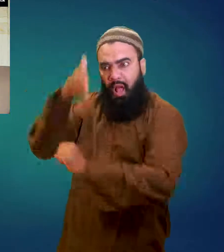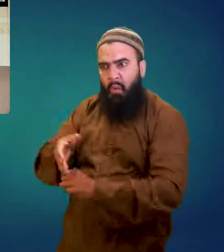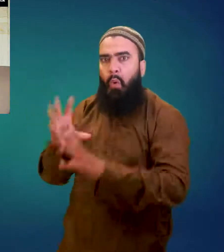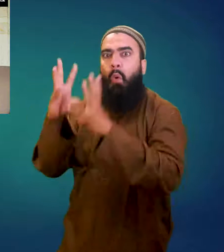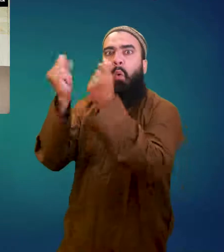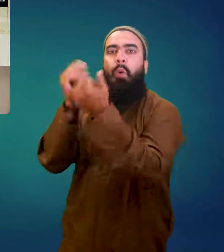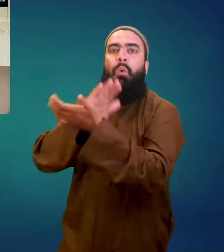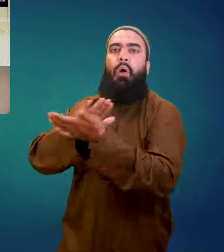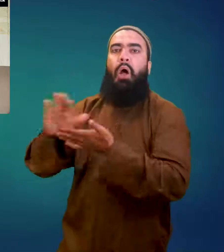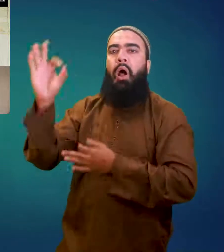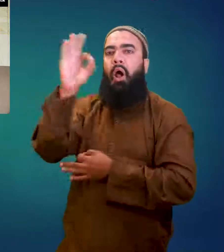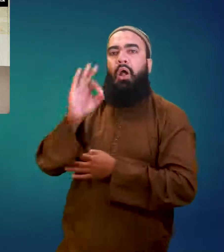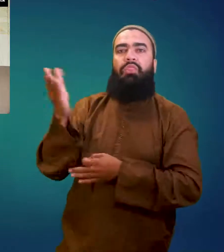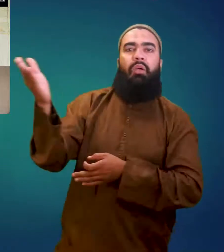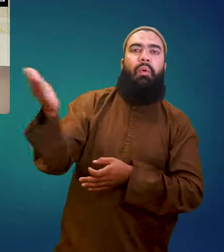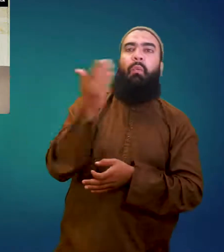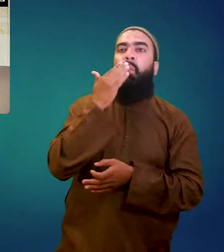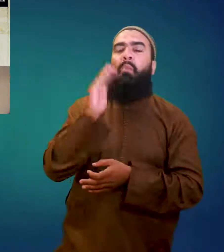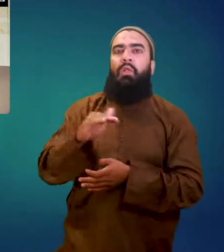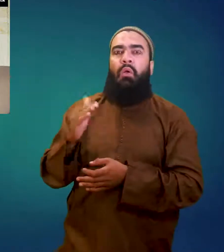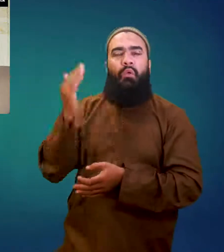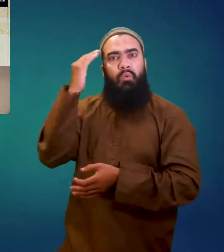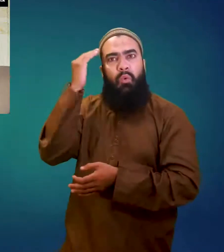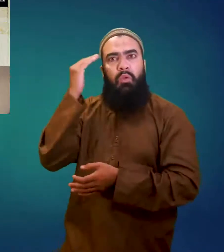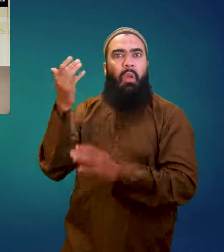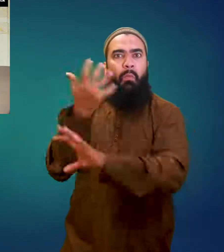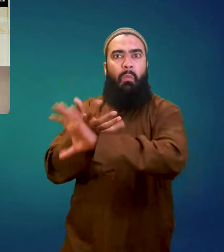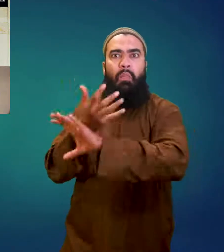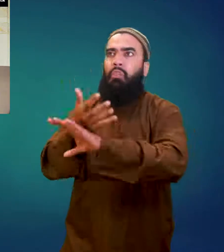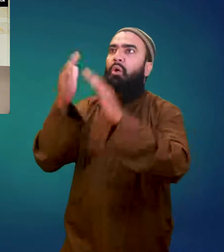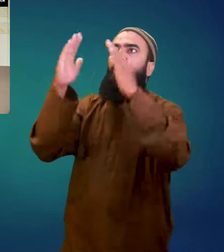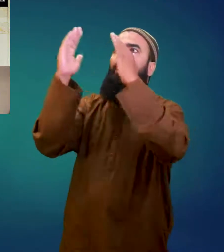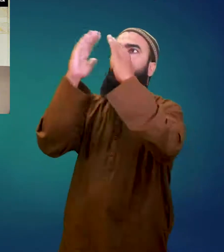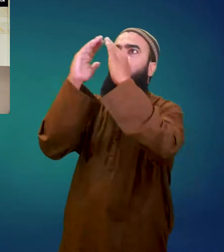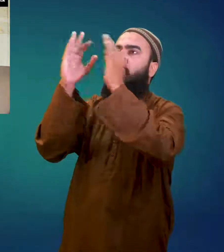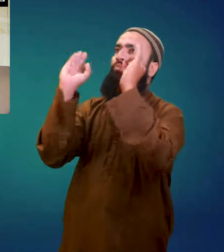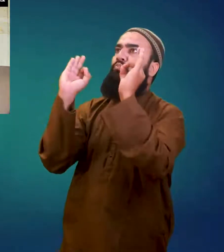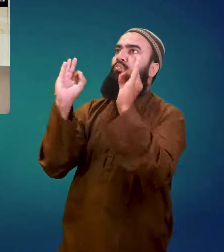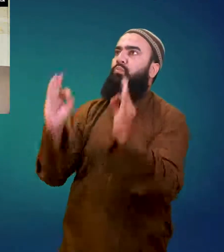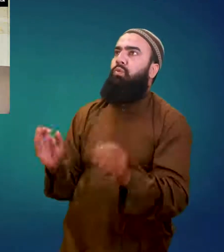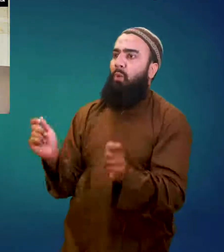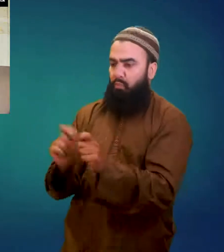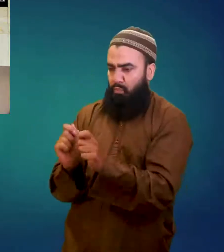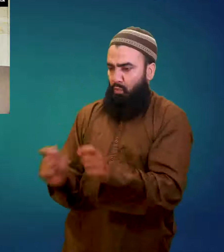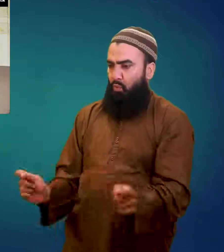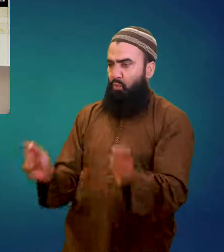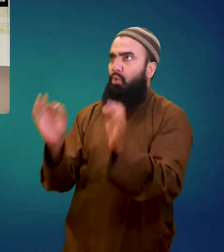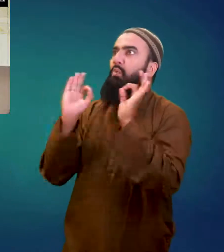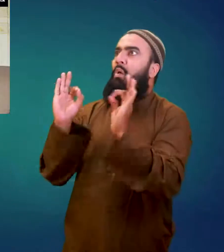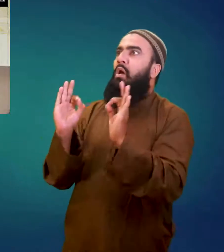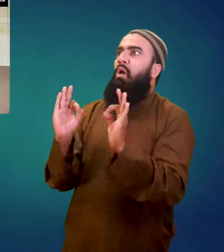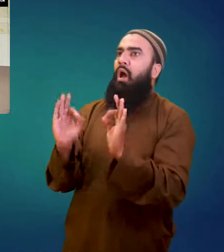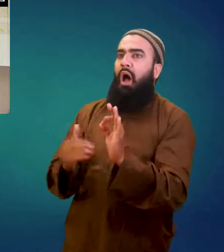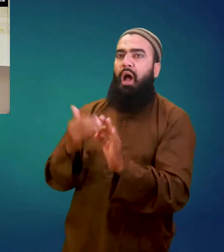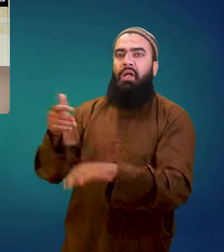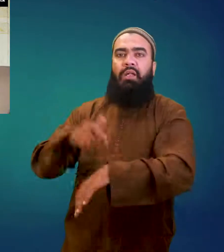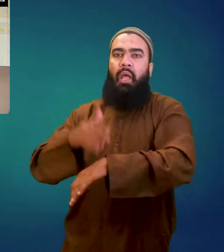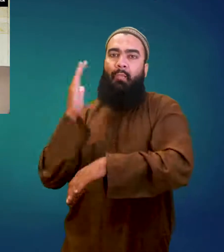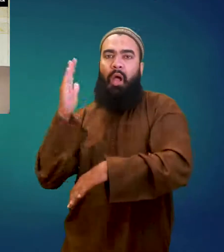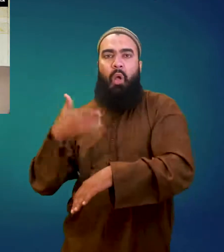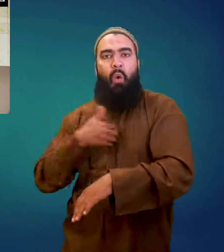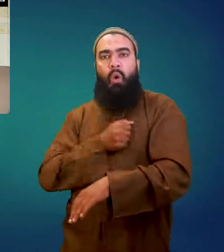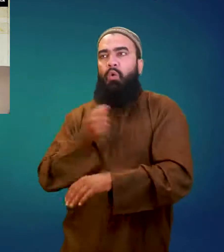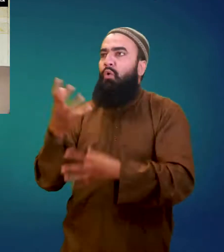تھا کہ وہ ان کی رہائش گاہیں بہت مضبوط ہیں اور ان پر کوئی کسی چیز کا اثر نہیں